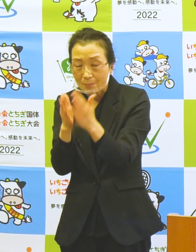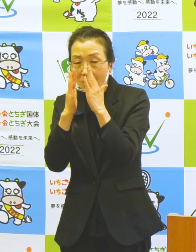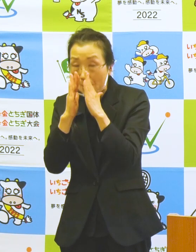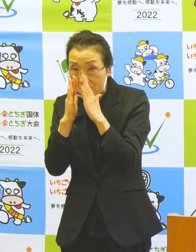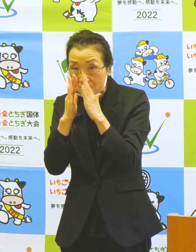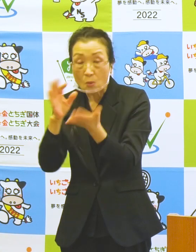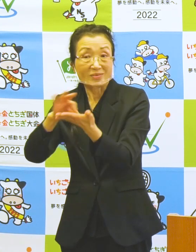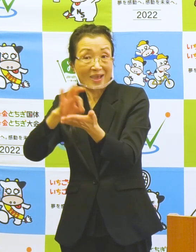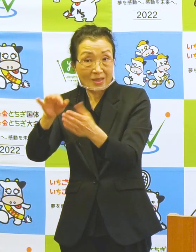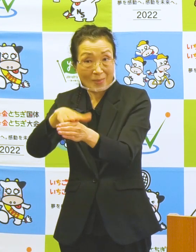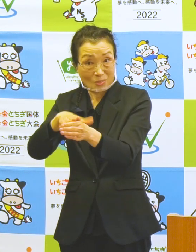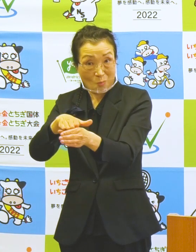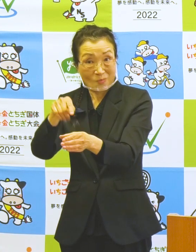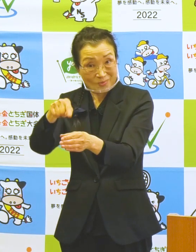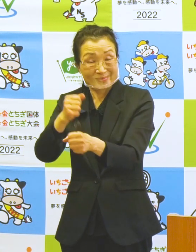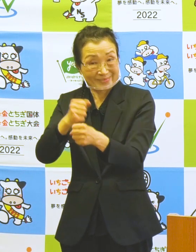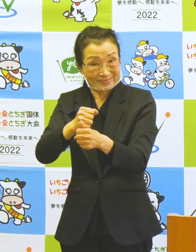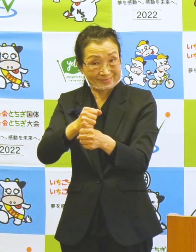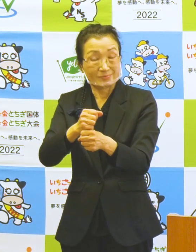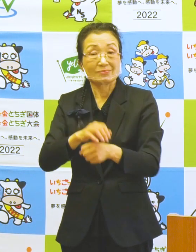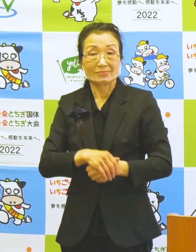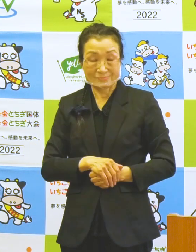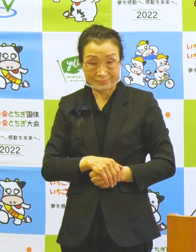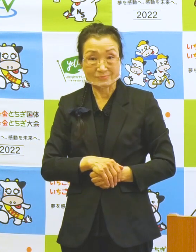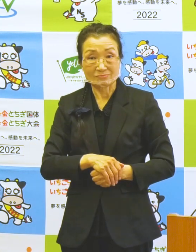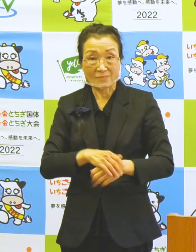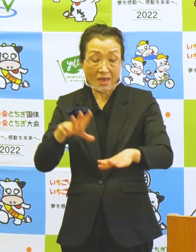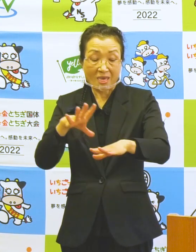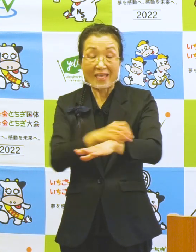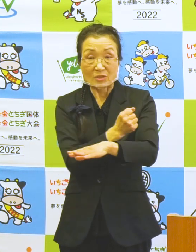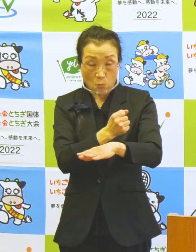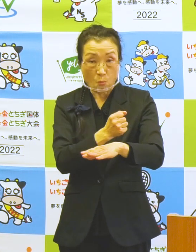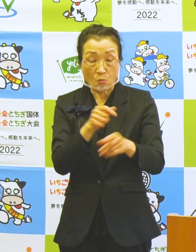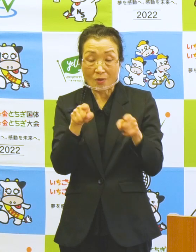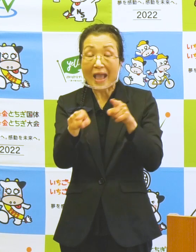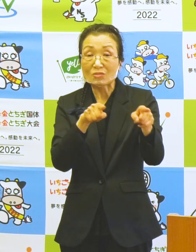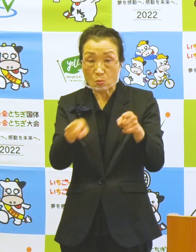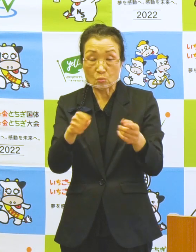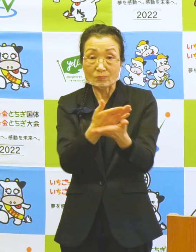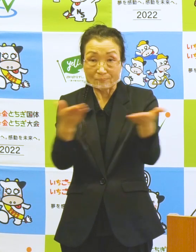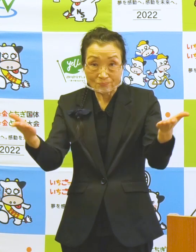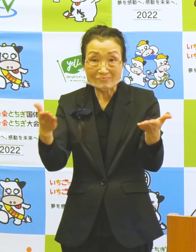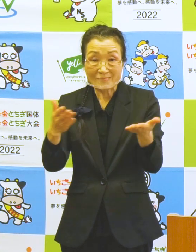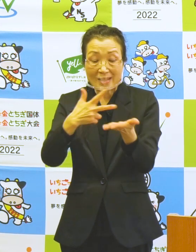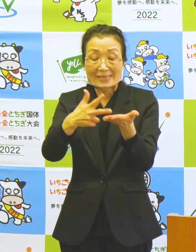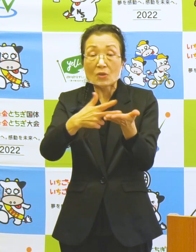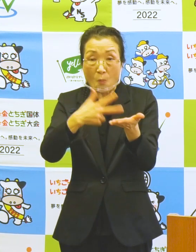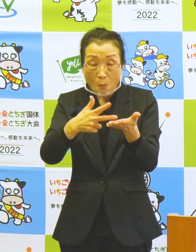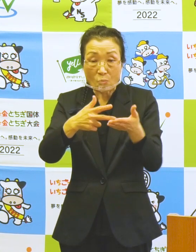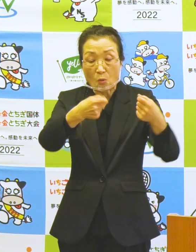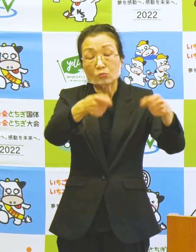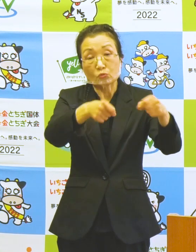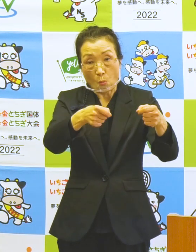使用します。また選手監督に配布する資料袋や